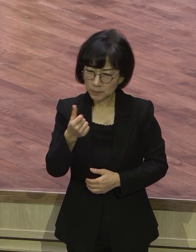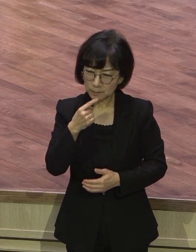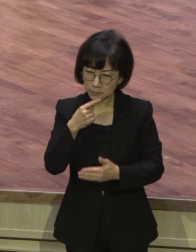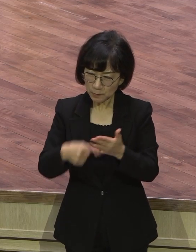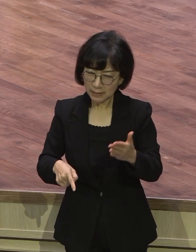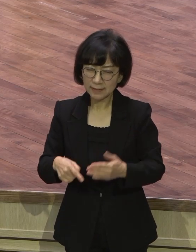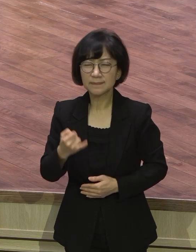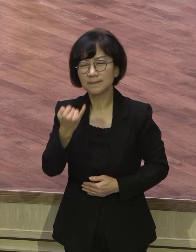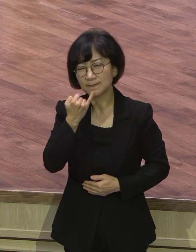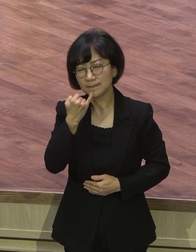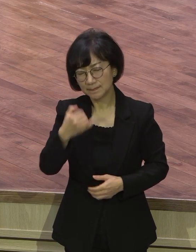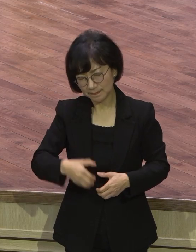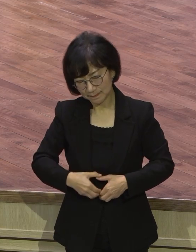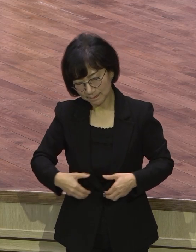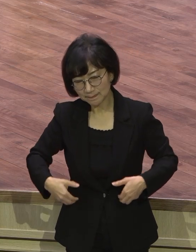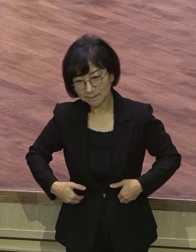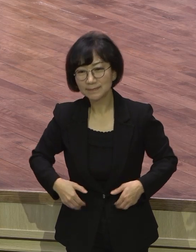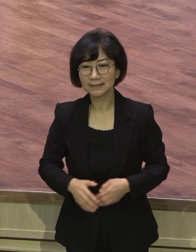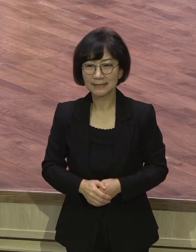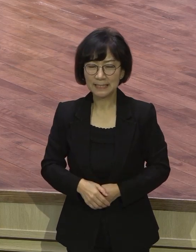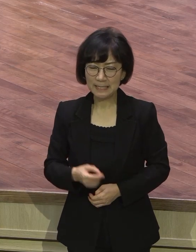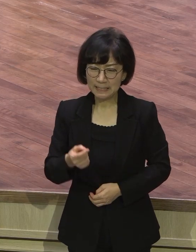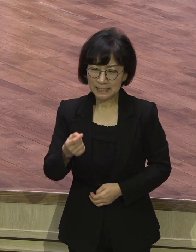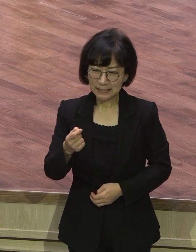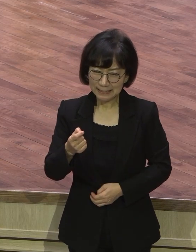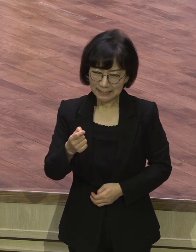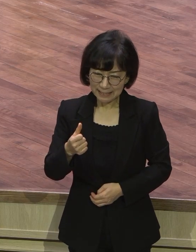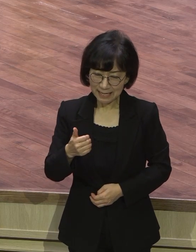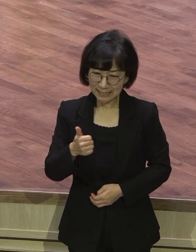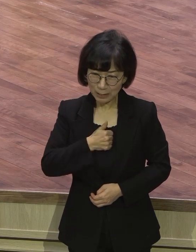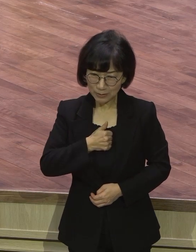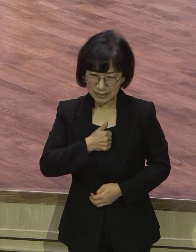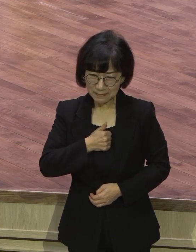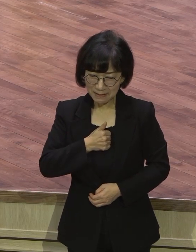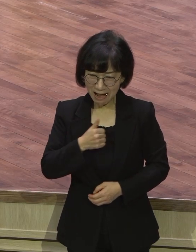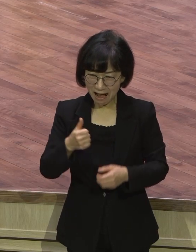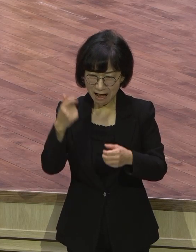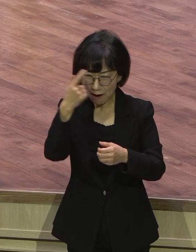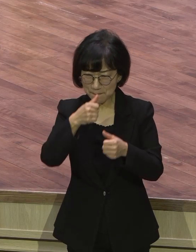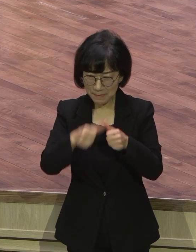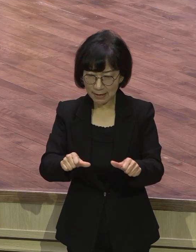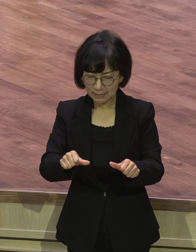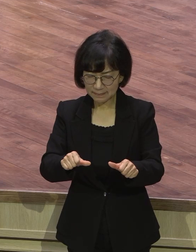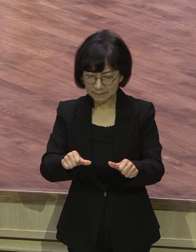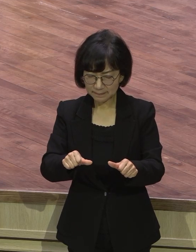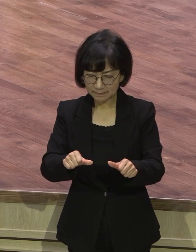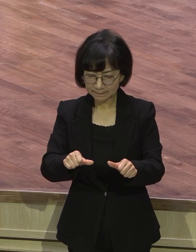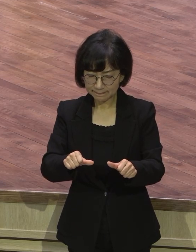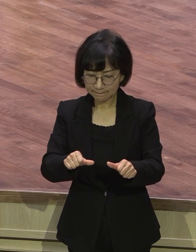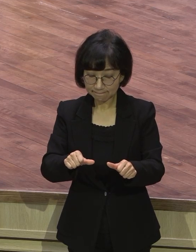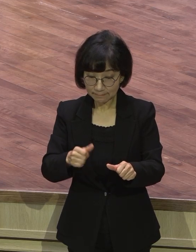보더라도 내가 좀 희생을 해서라도 내가 자존심 상해도 생명이 살아난다면